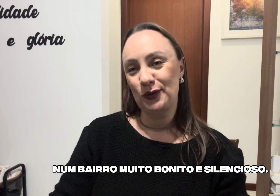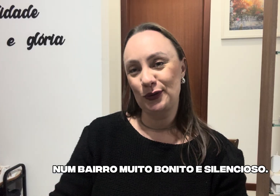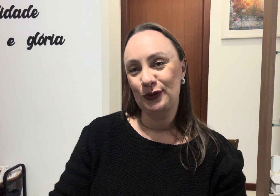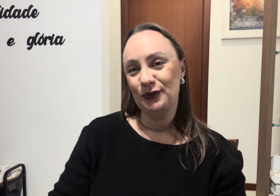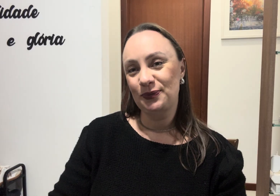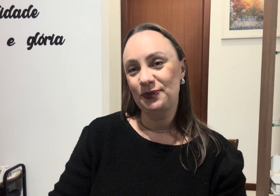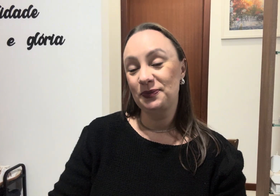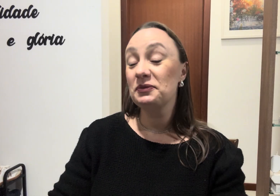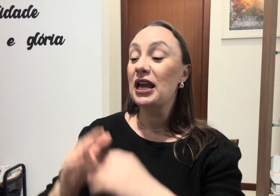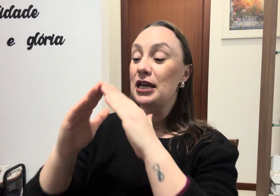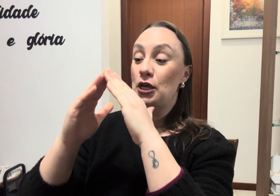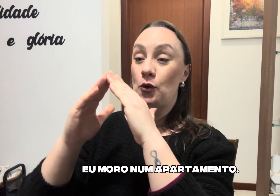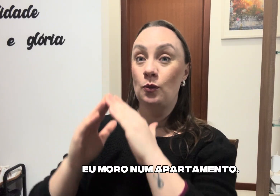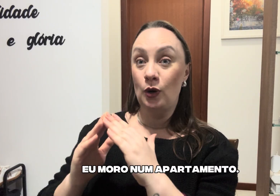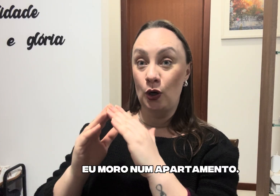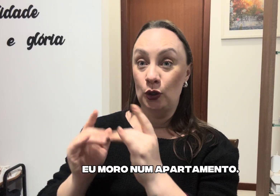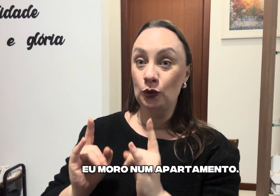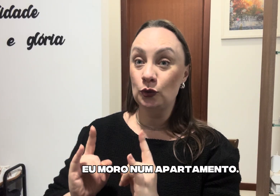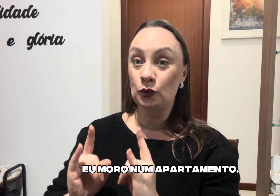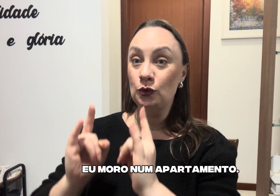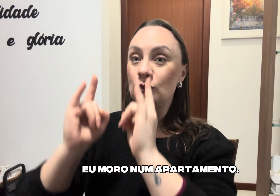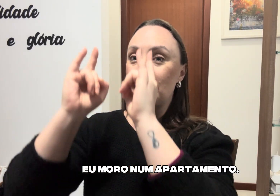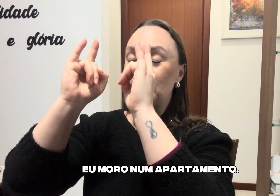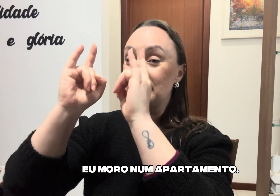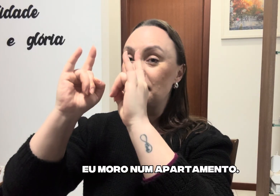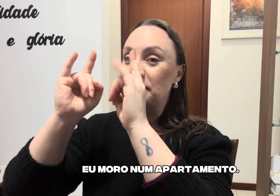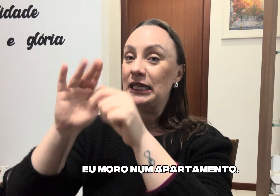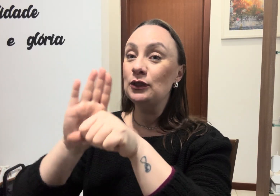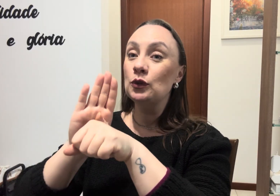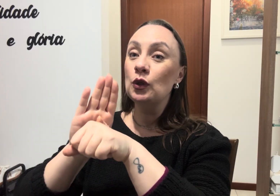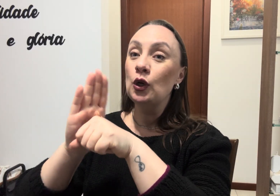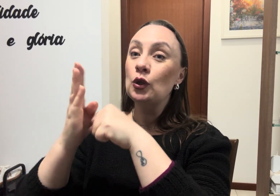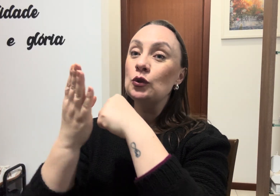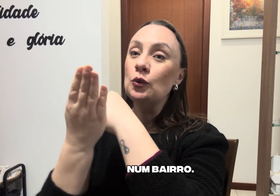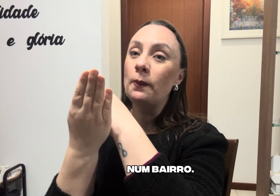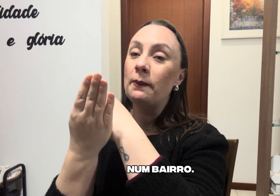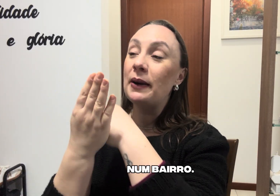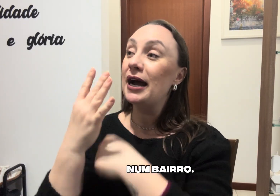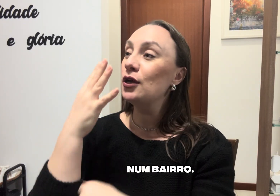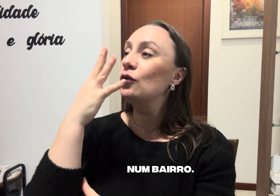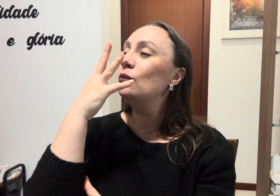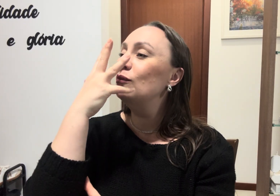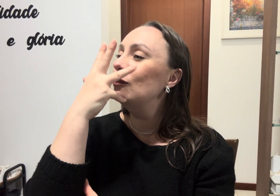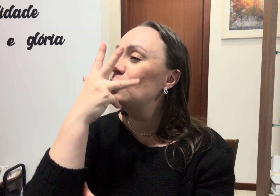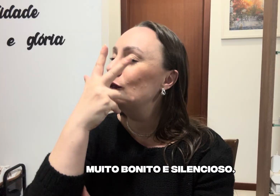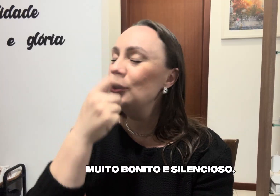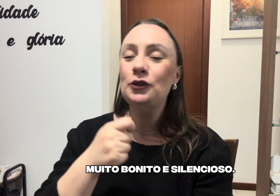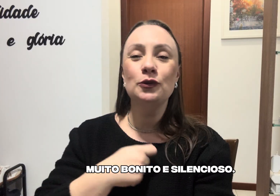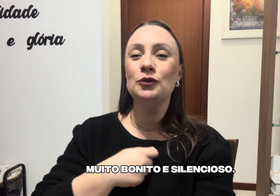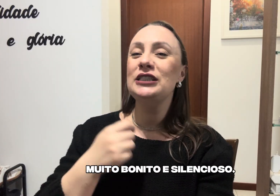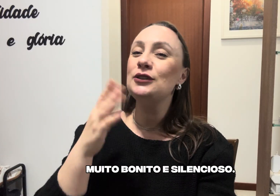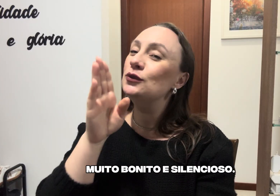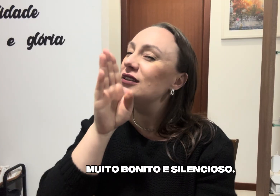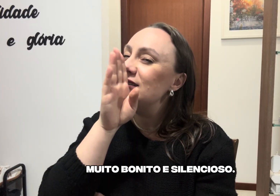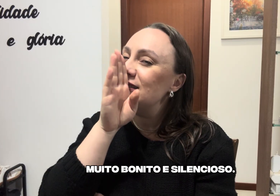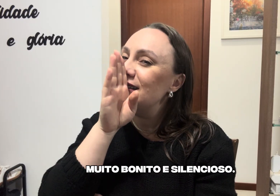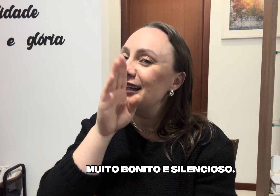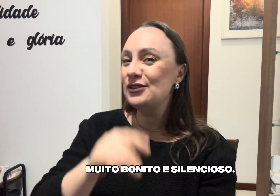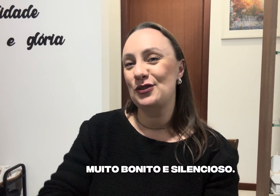silencioso. Eu moro num apartamento num bairro muito bonito e